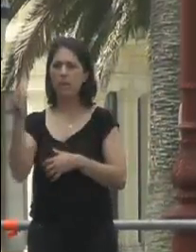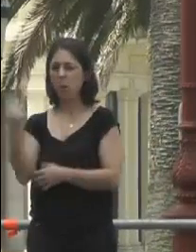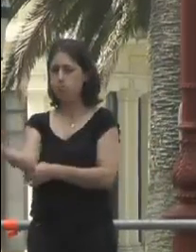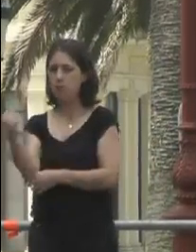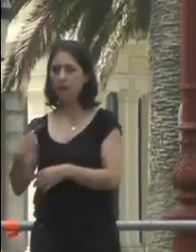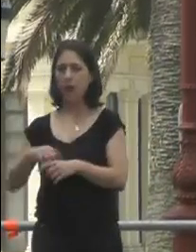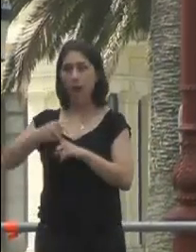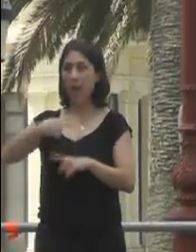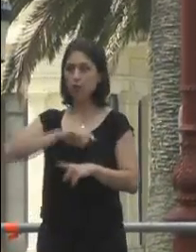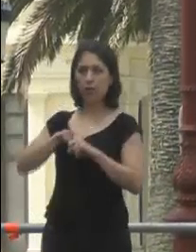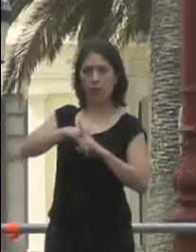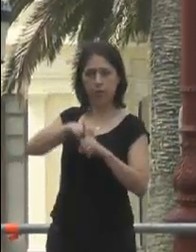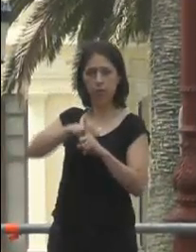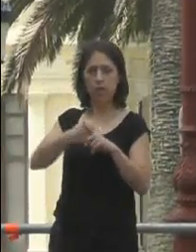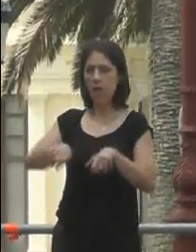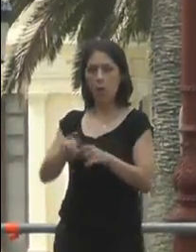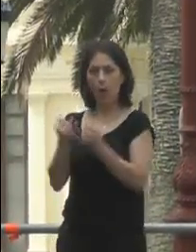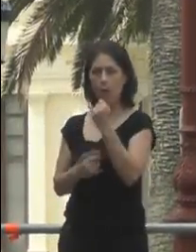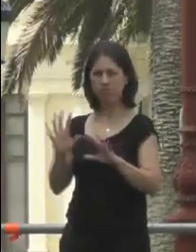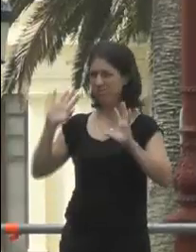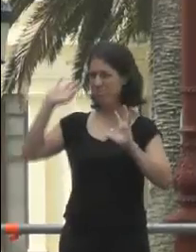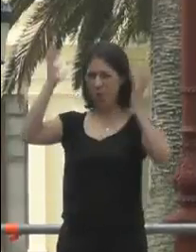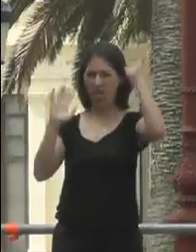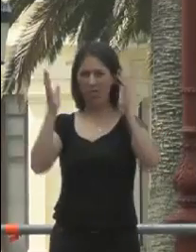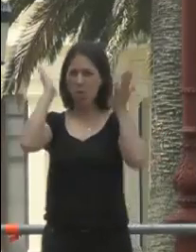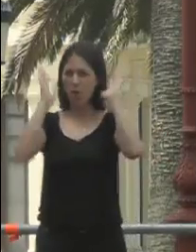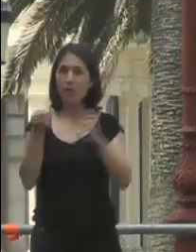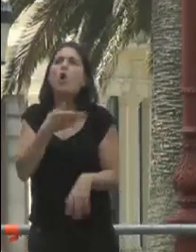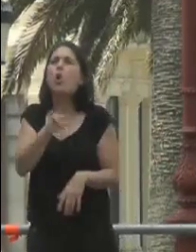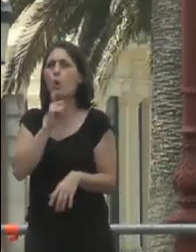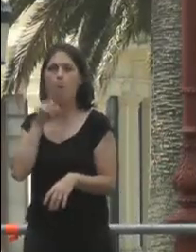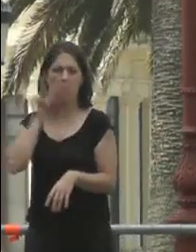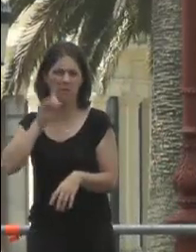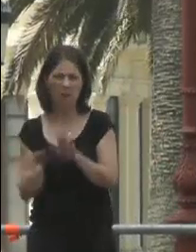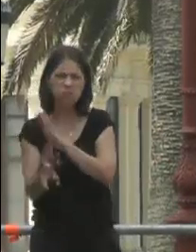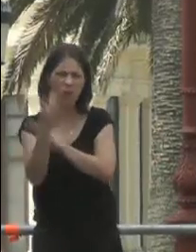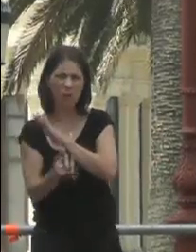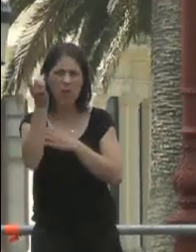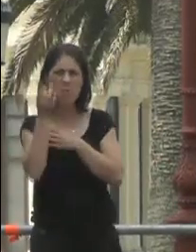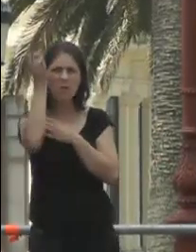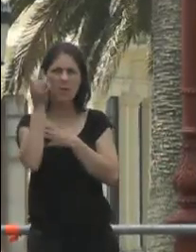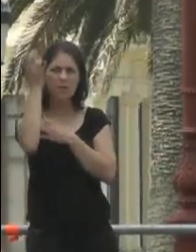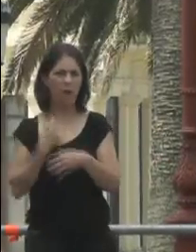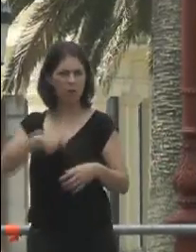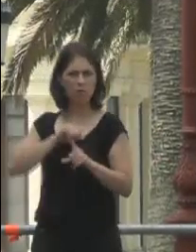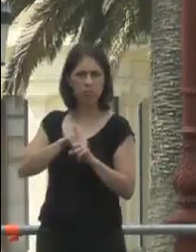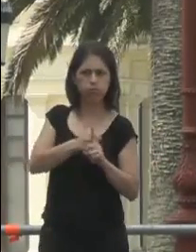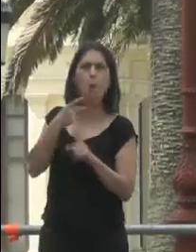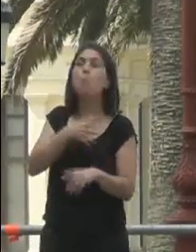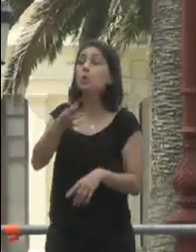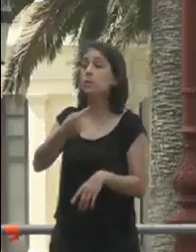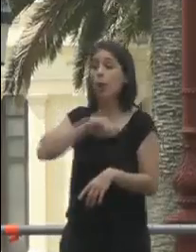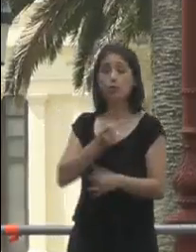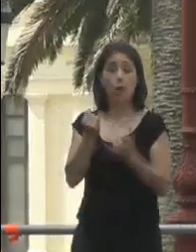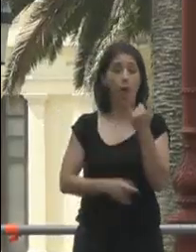virulencia impropia dun sistema democrático, inventando calumnias, acosándonos. E por qué? Para defender a todos